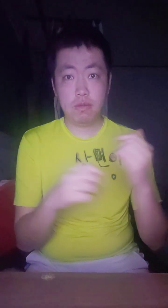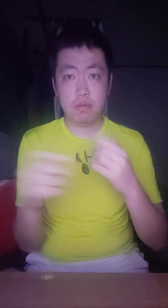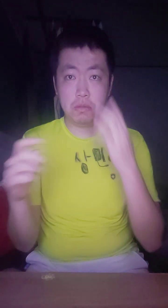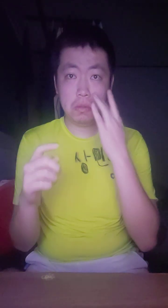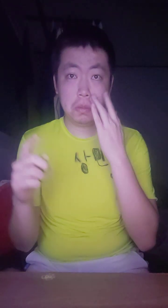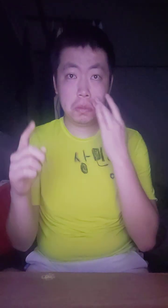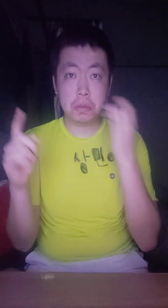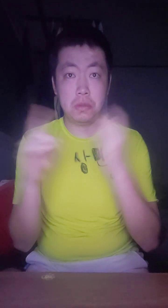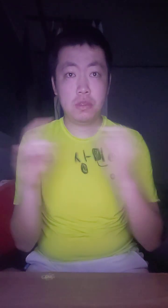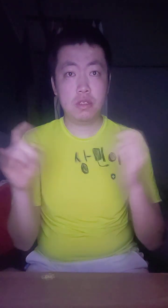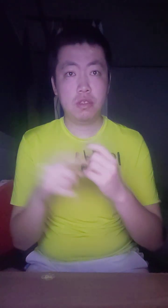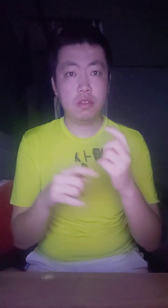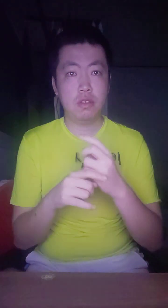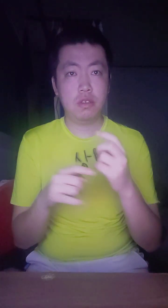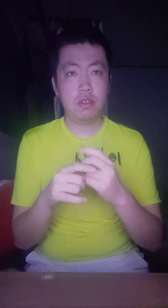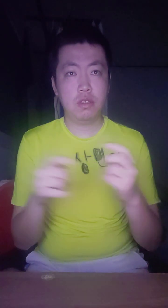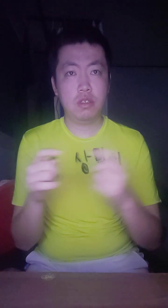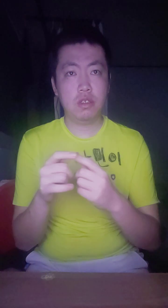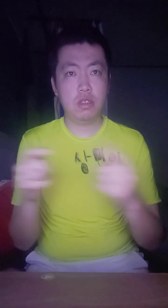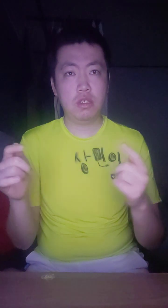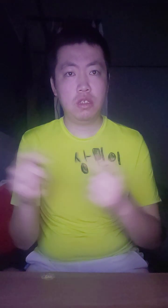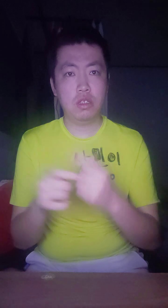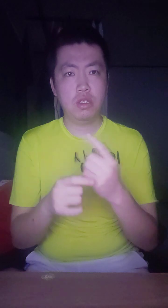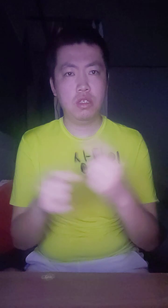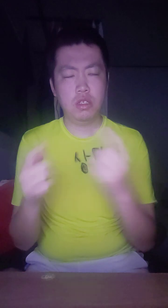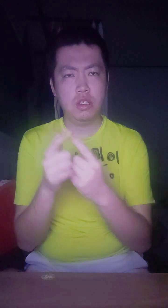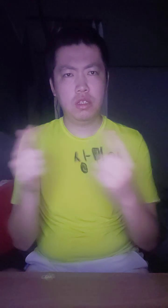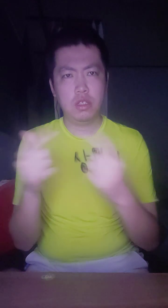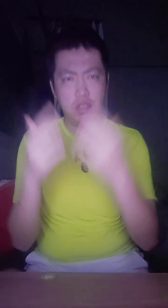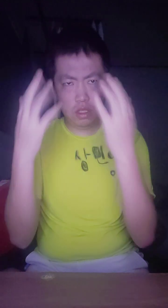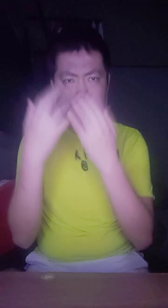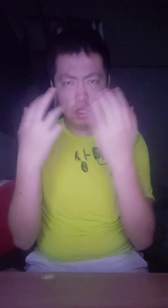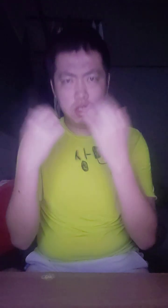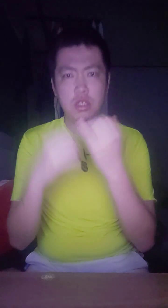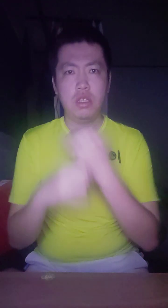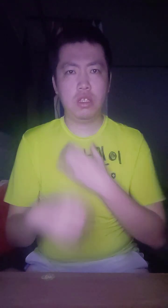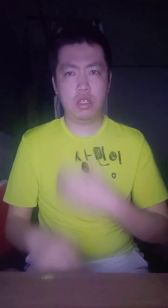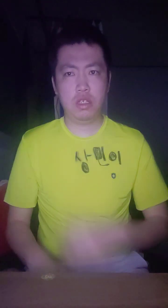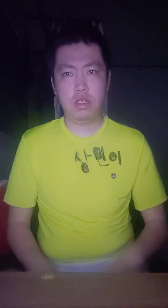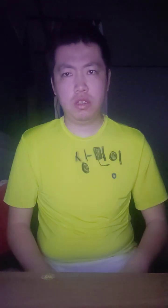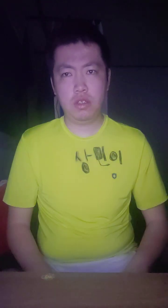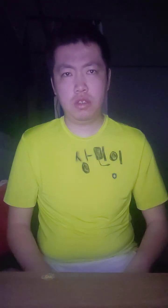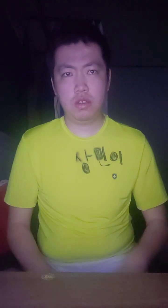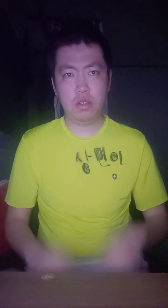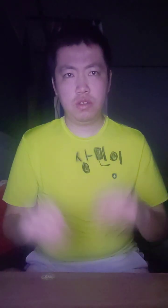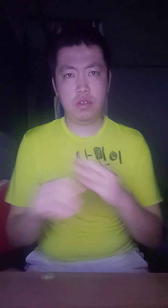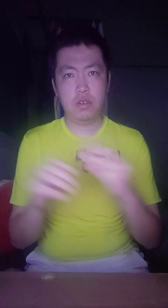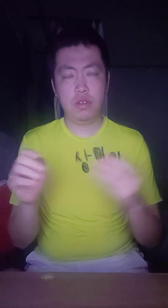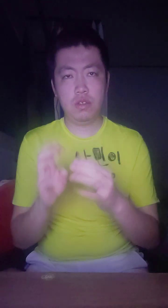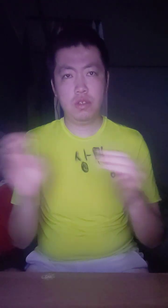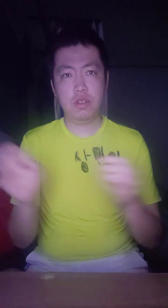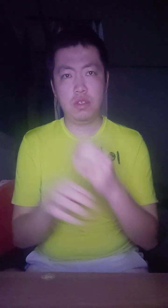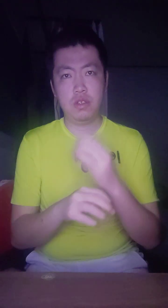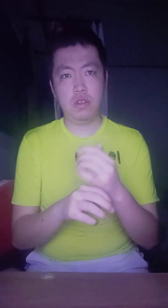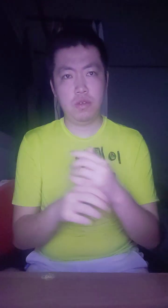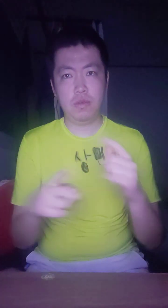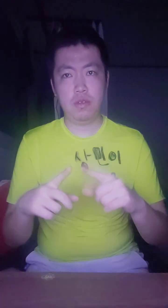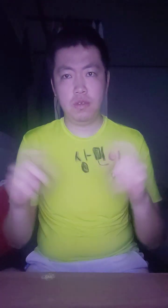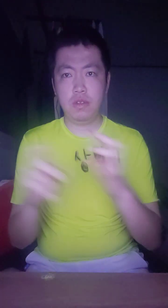출동해가지고 구조해가지고서는 나오는데 땀을 막 뻘뻘 흘리면서 폭염경보 속 전력 소비 급증으로 30년 가까이